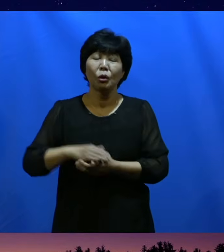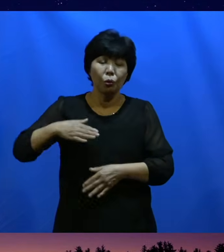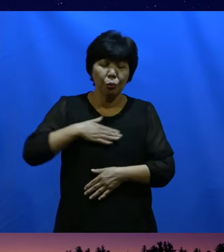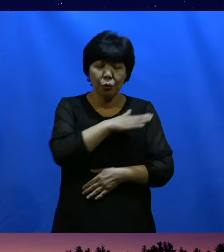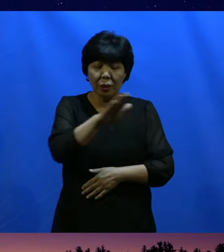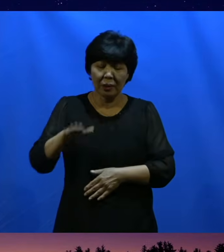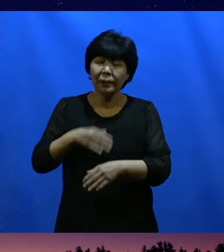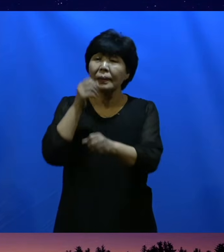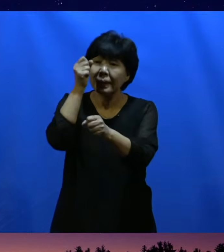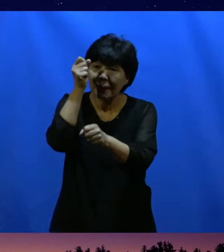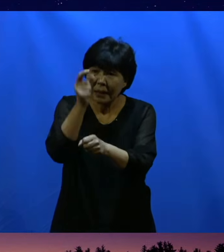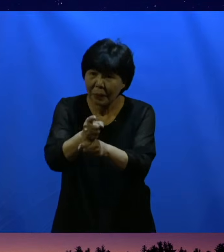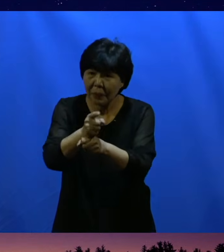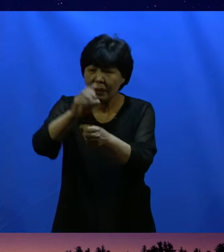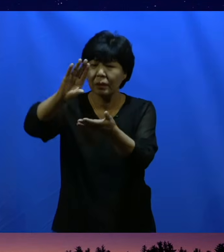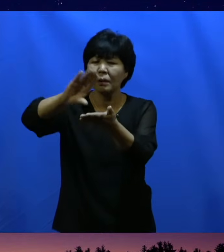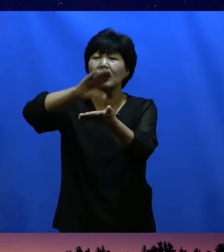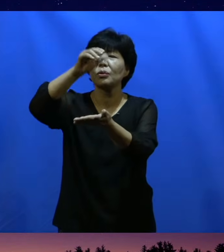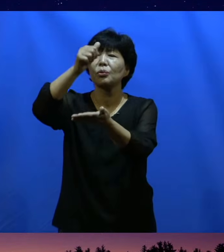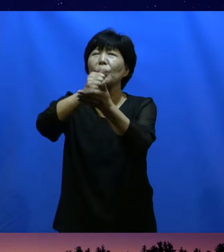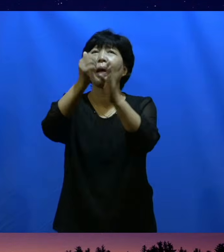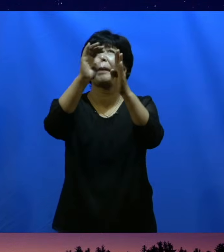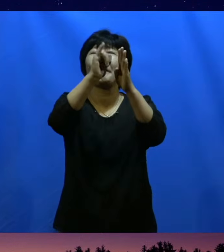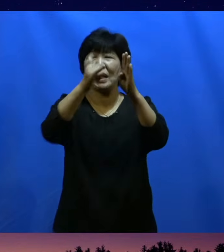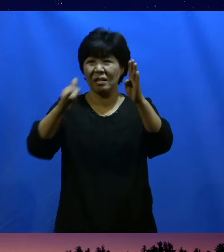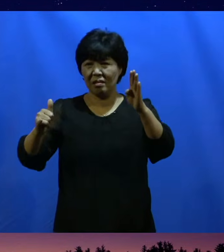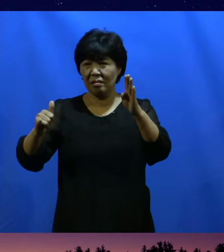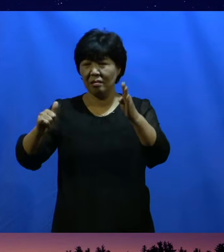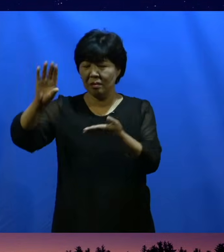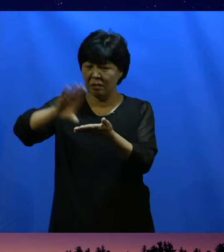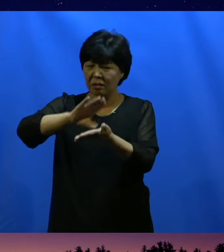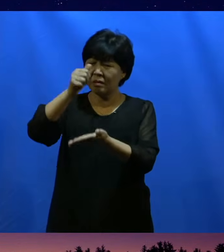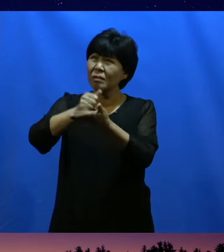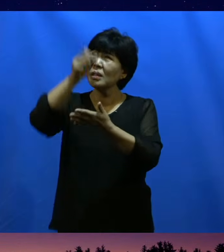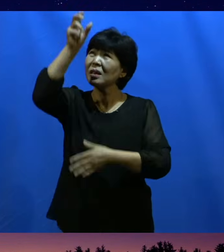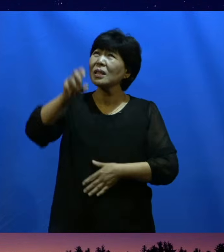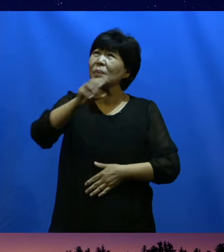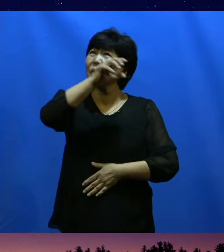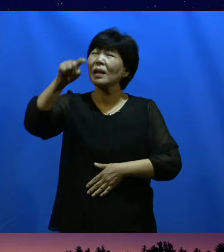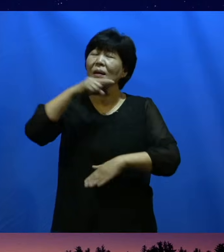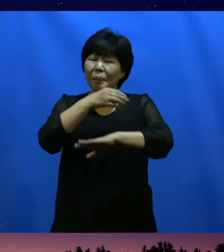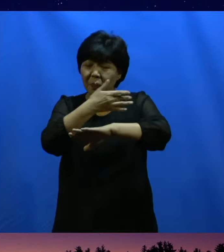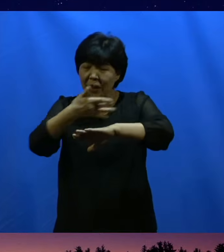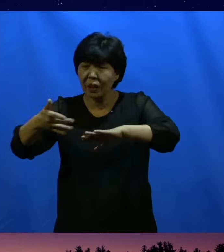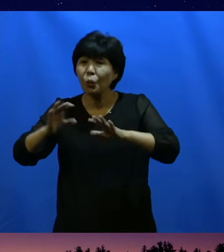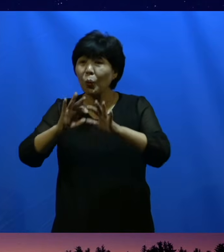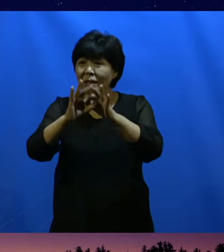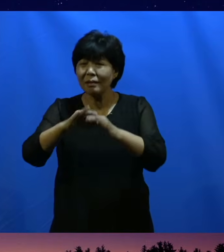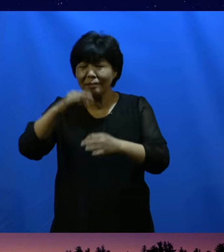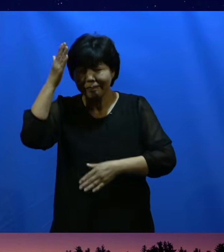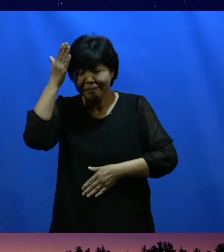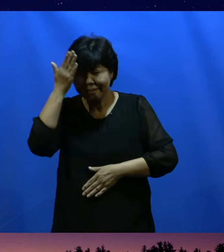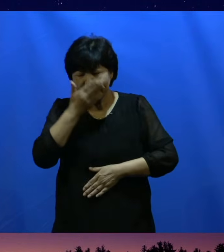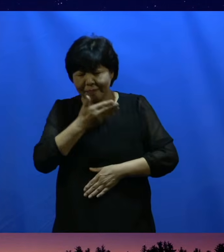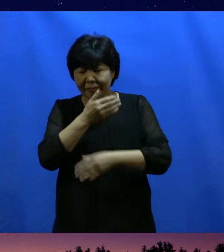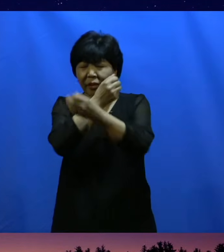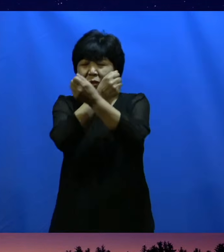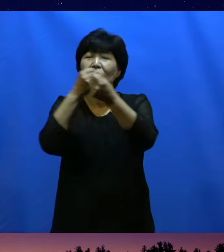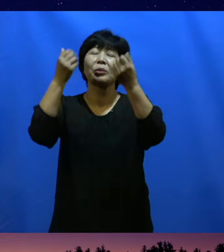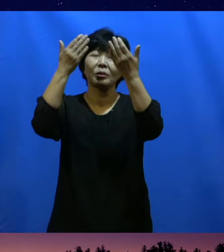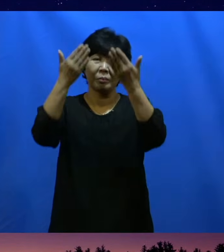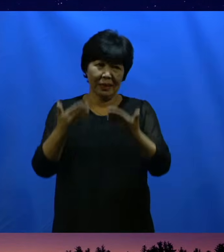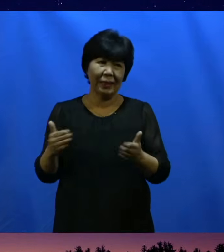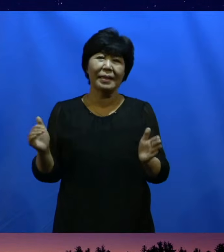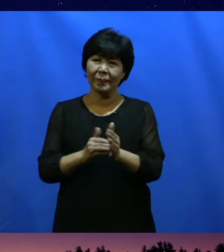그리스도의 백성들이요 그리스도의 피로 십자가로 의롭게 된 백성들입니다. 그리스도